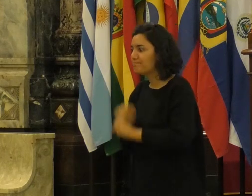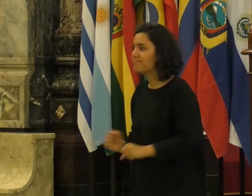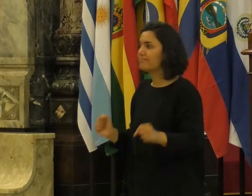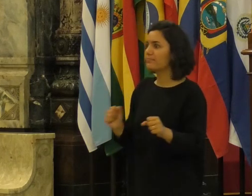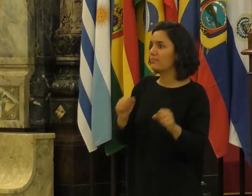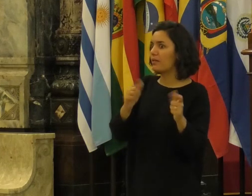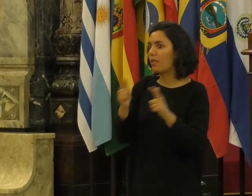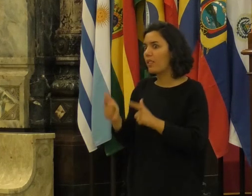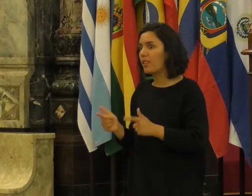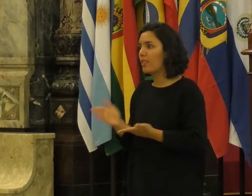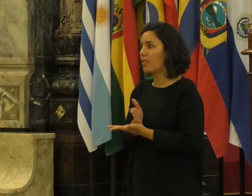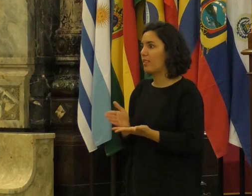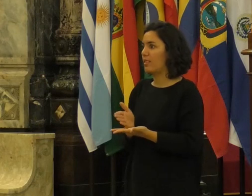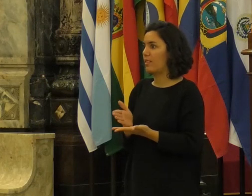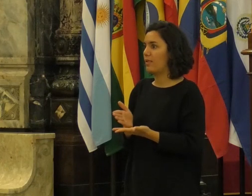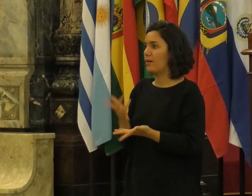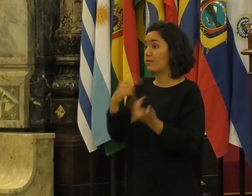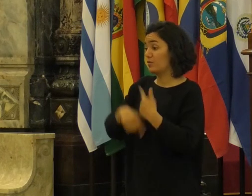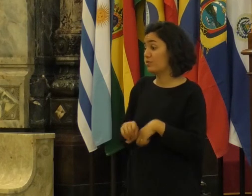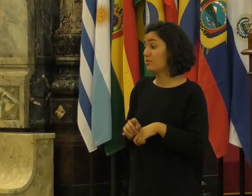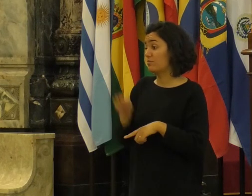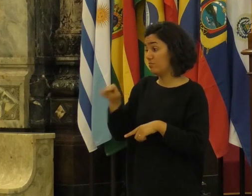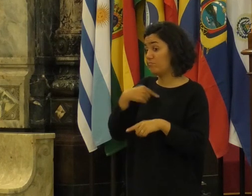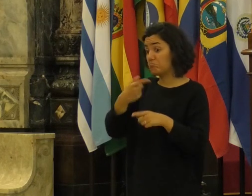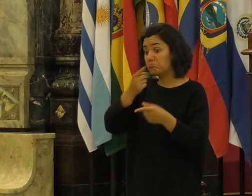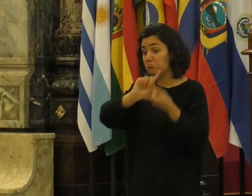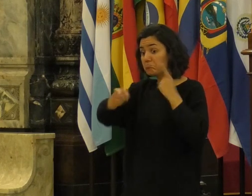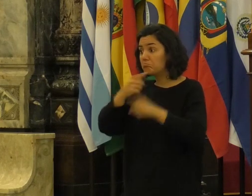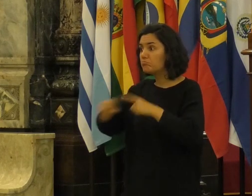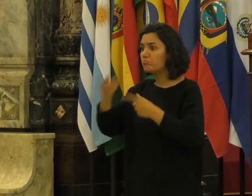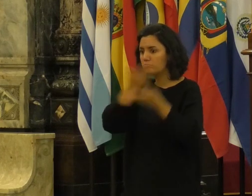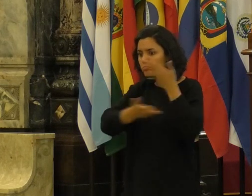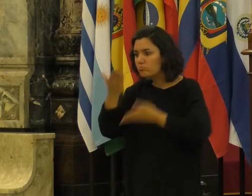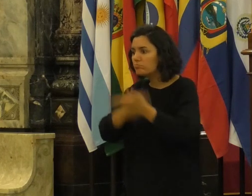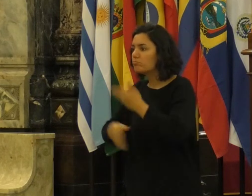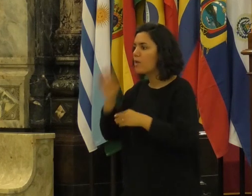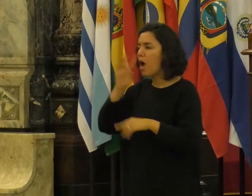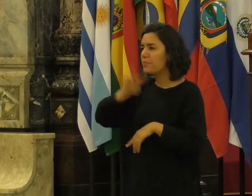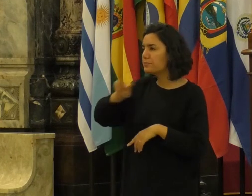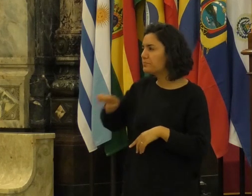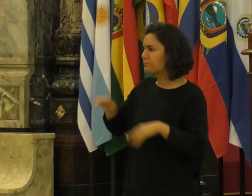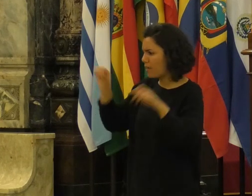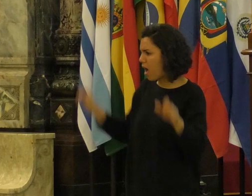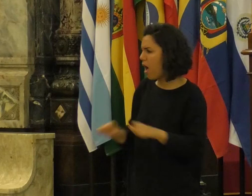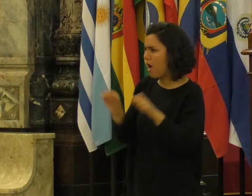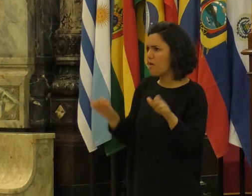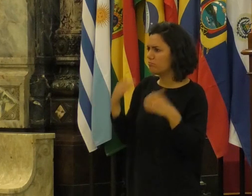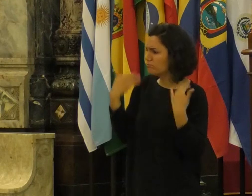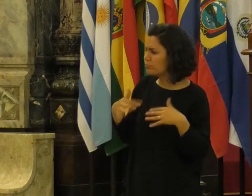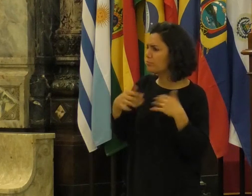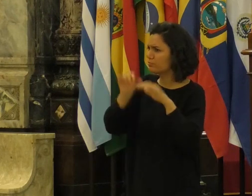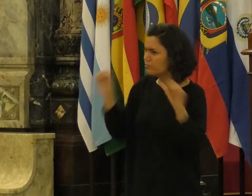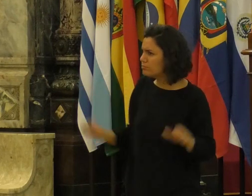decir que tener esa interacción activa, creativa, esa observación activa o